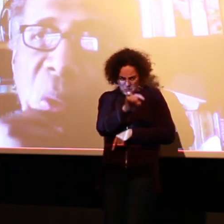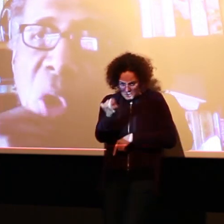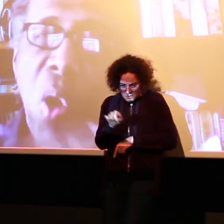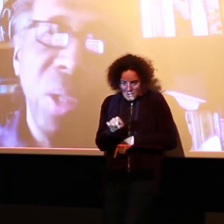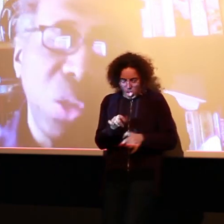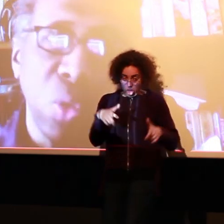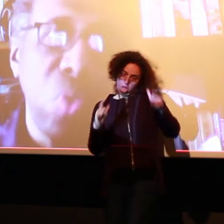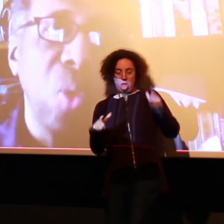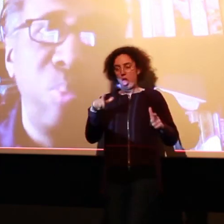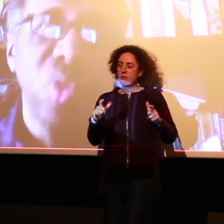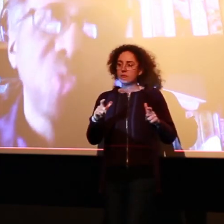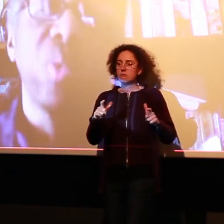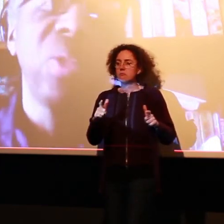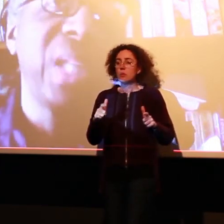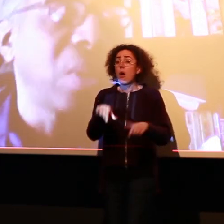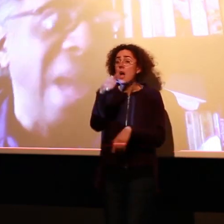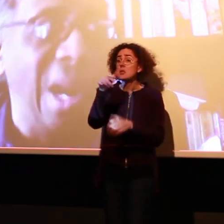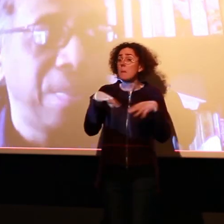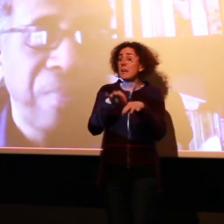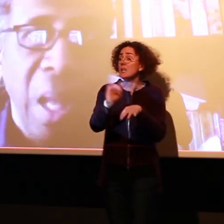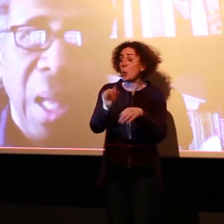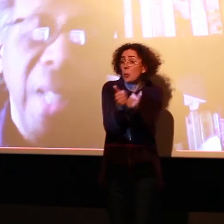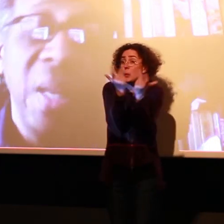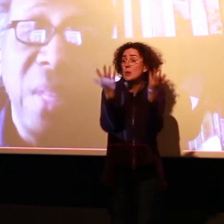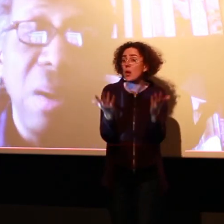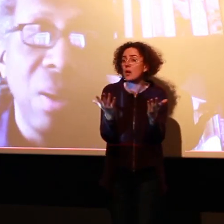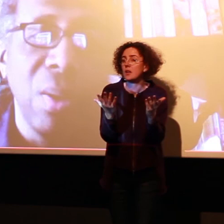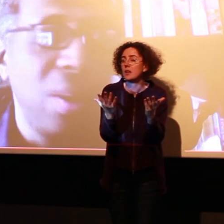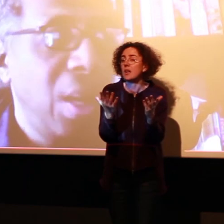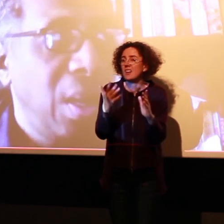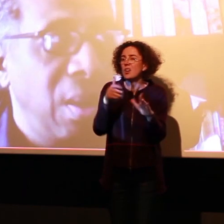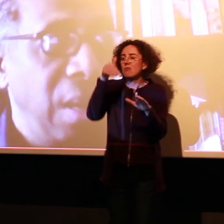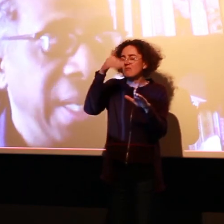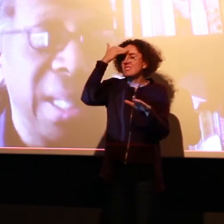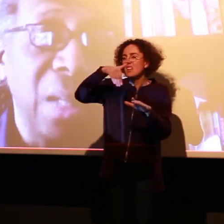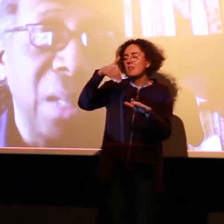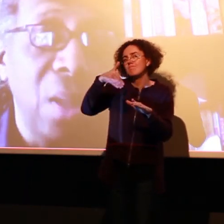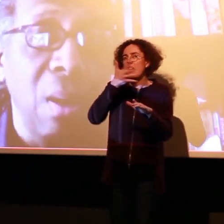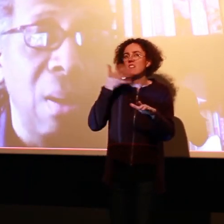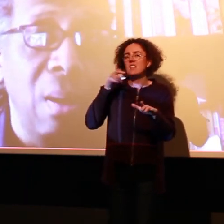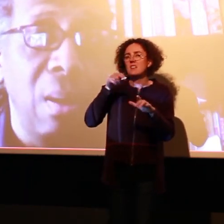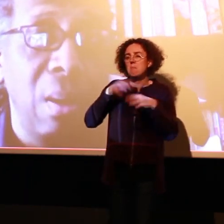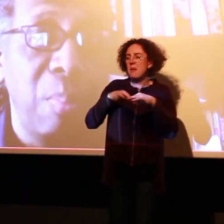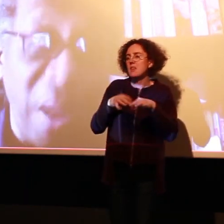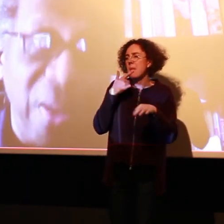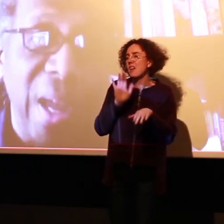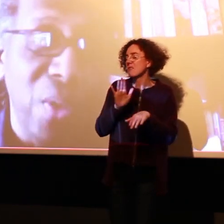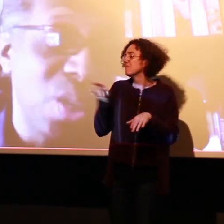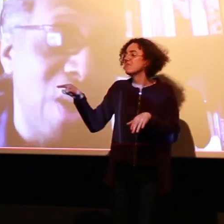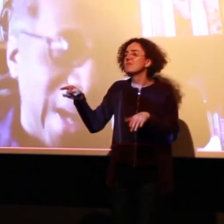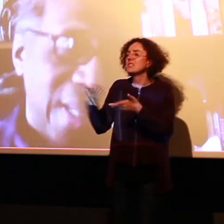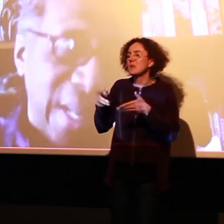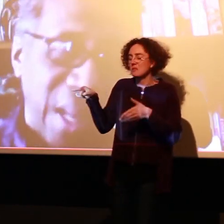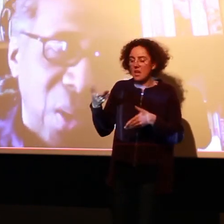allusion ont des structures peu ou prou dictatoriales. Et il est évident que les dictateurs préfèrent que ces